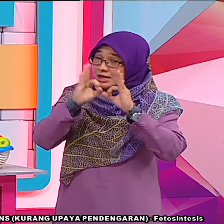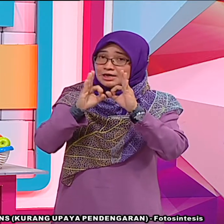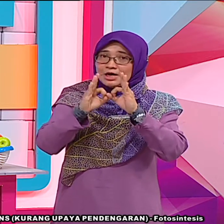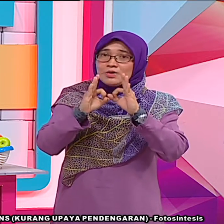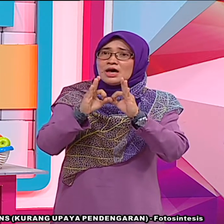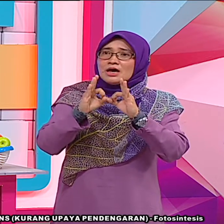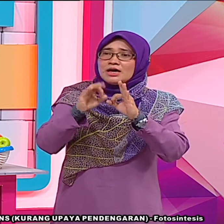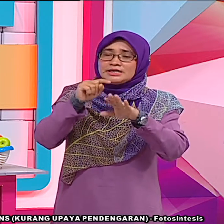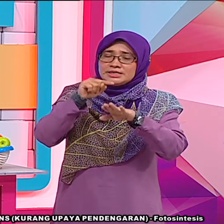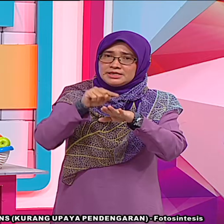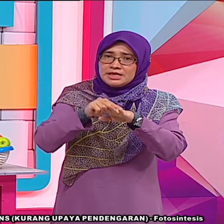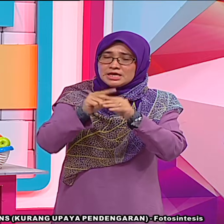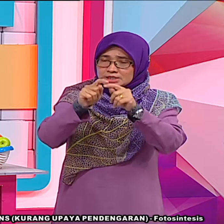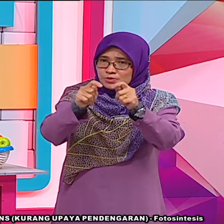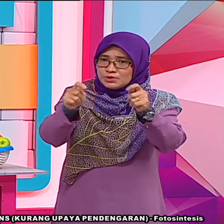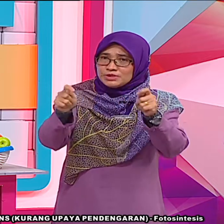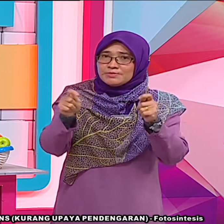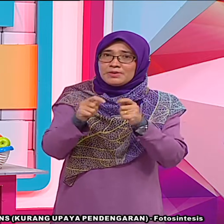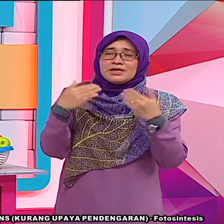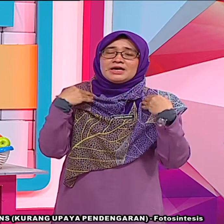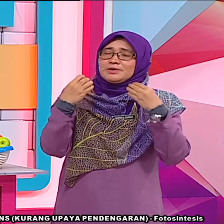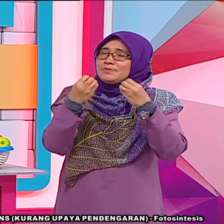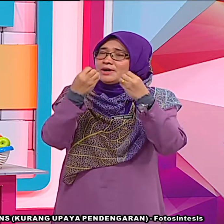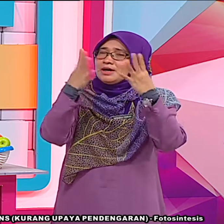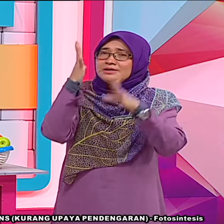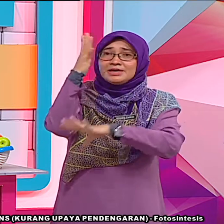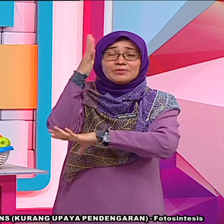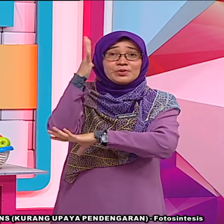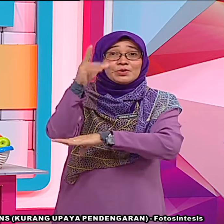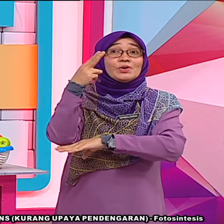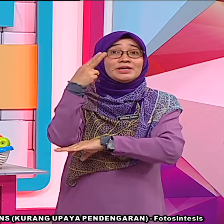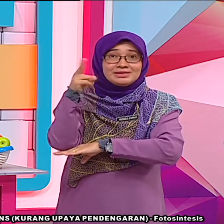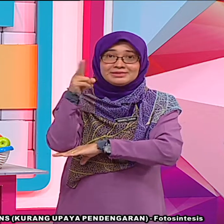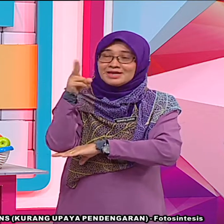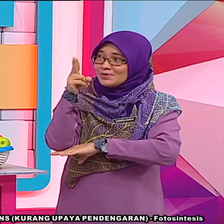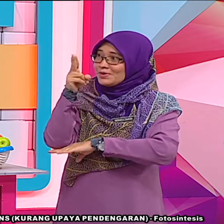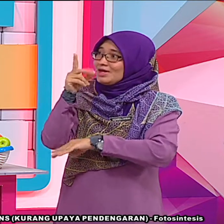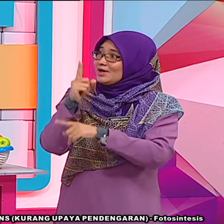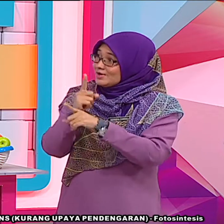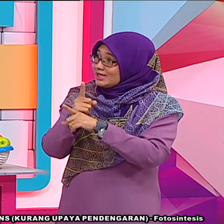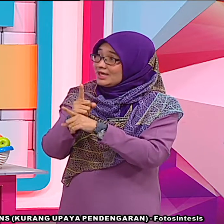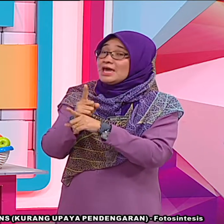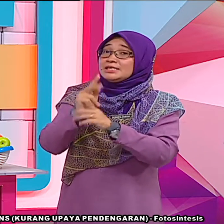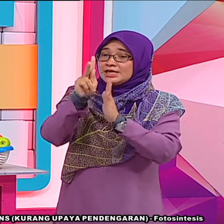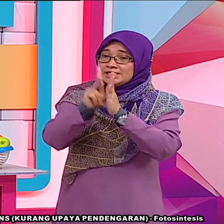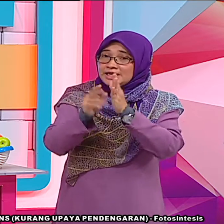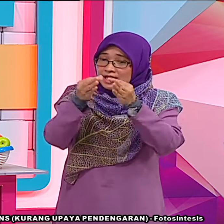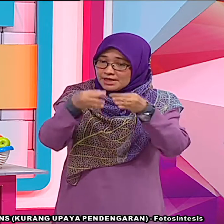kalau Adi di suatu tempat ada banyak pokok hijau Oke jadi